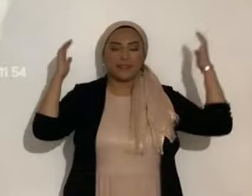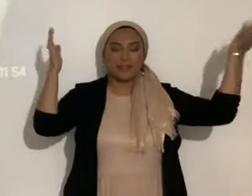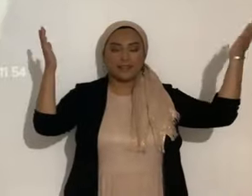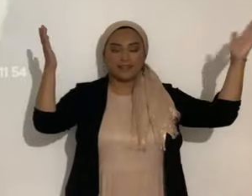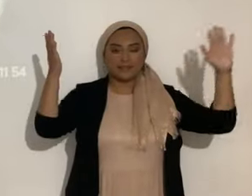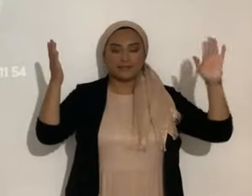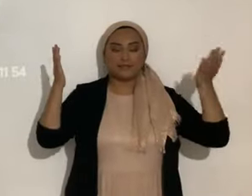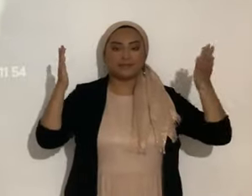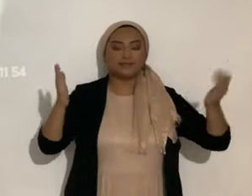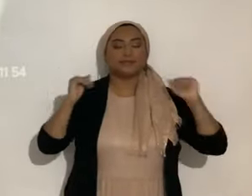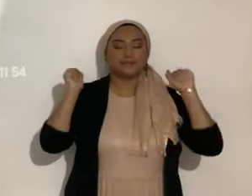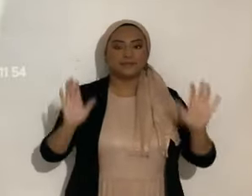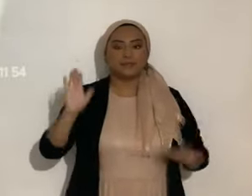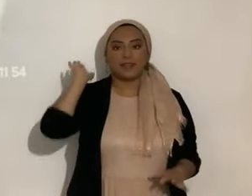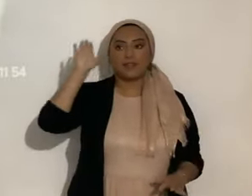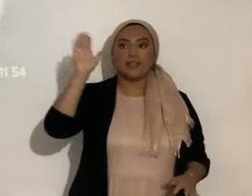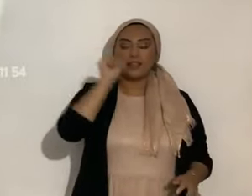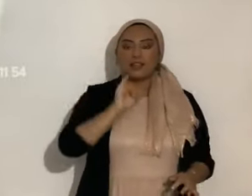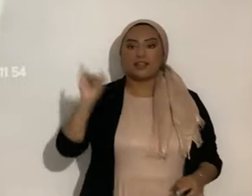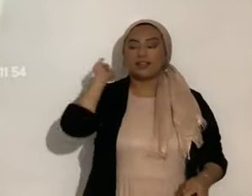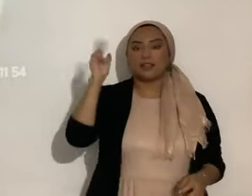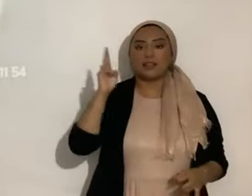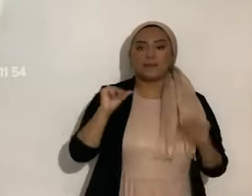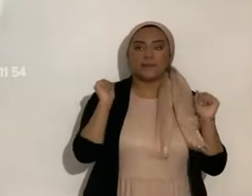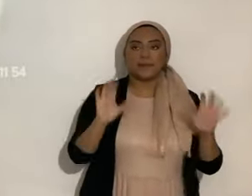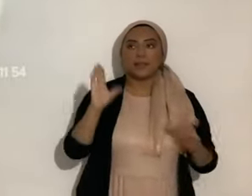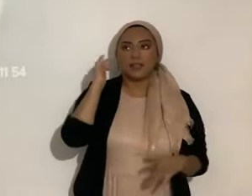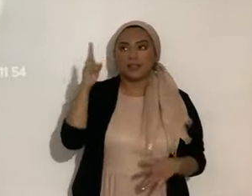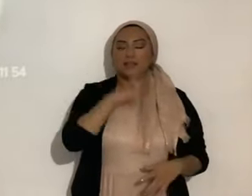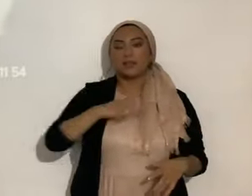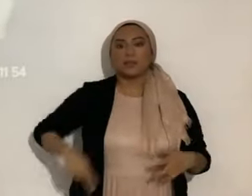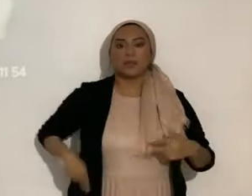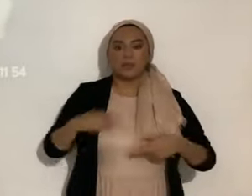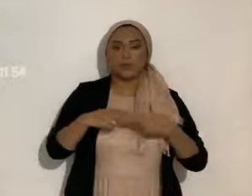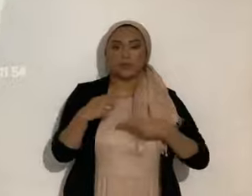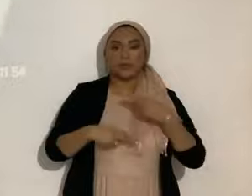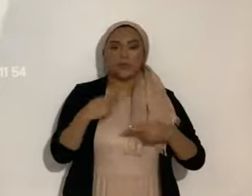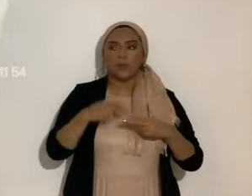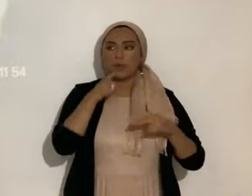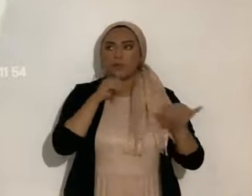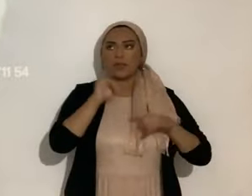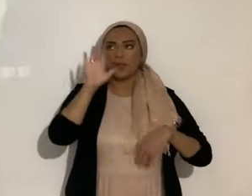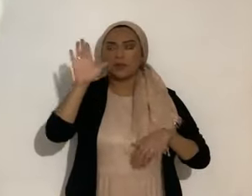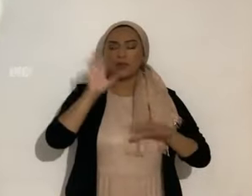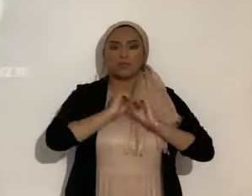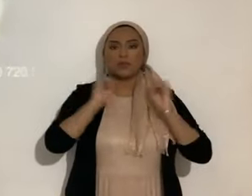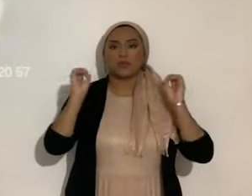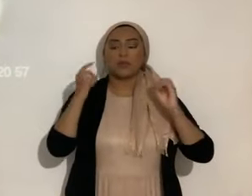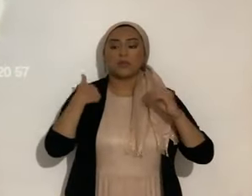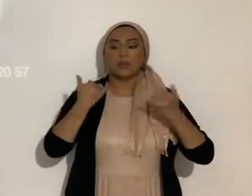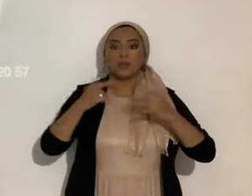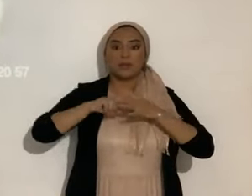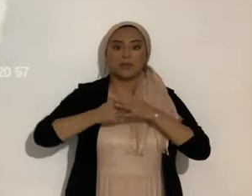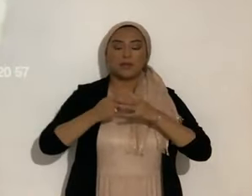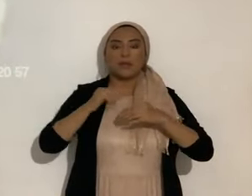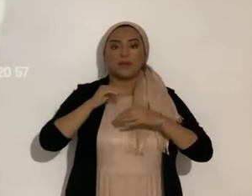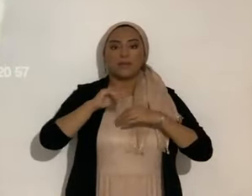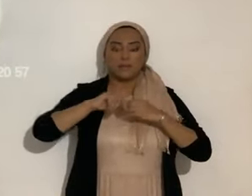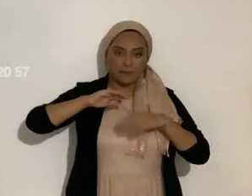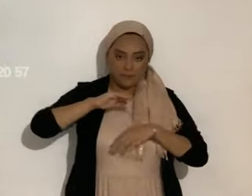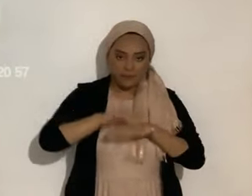nuestras manos. Baruch atah Adonai Yahweh, bendito eres Elohim, Rey del universo. ¿Quién como tú? Nadie. Padre, iniciaremos este Sidur de